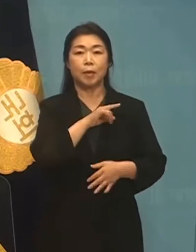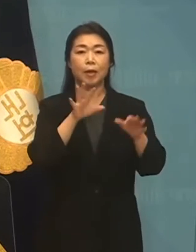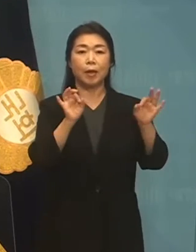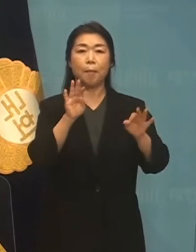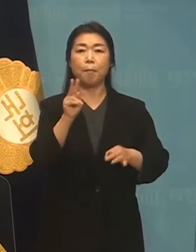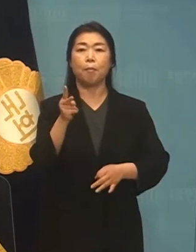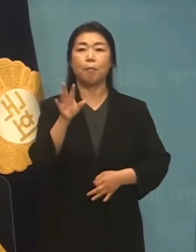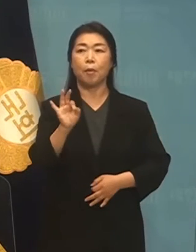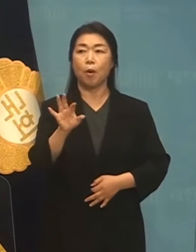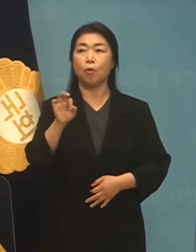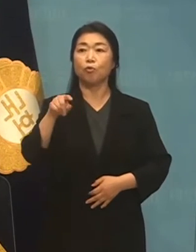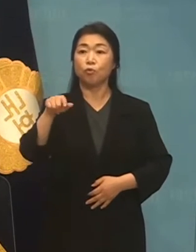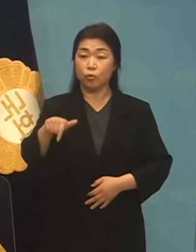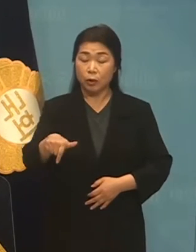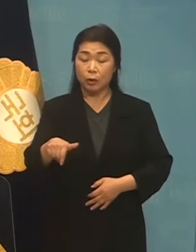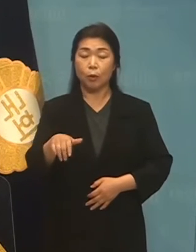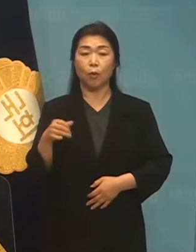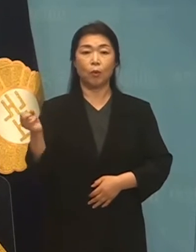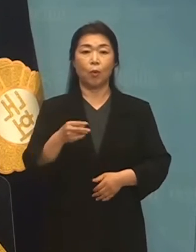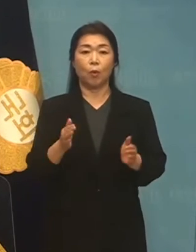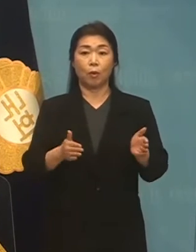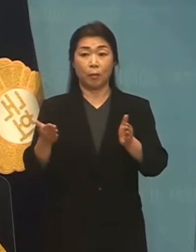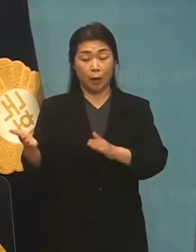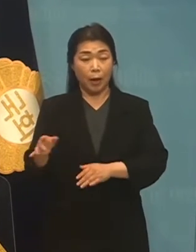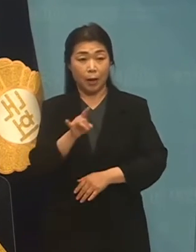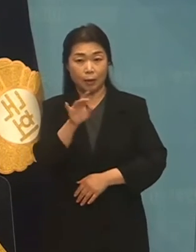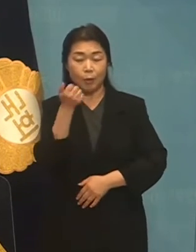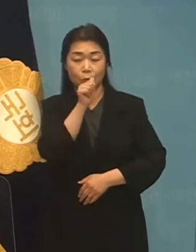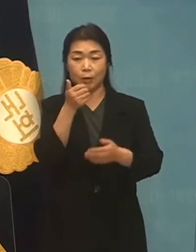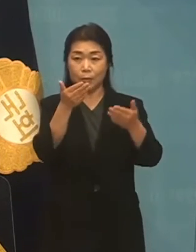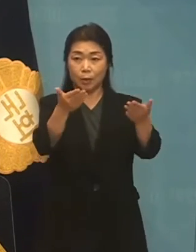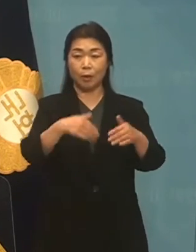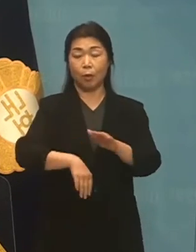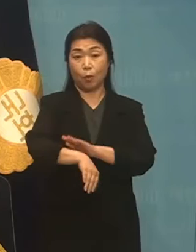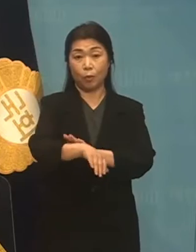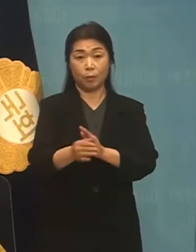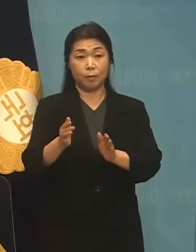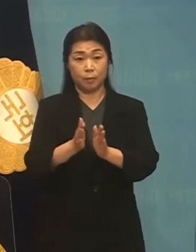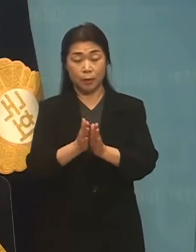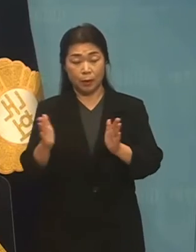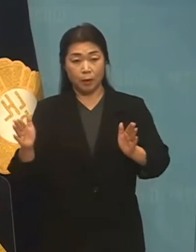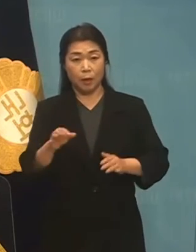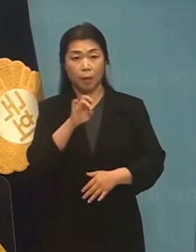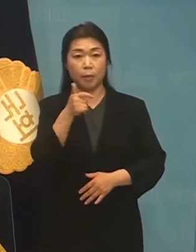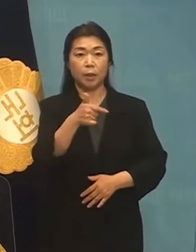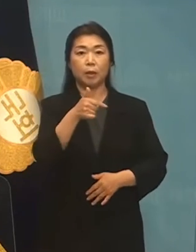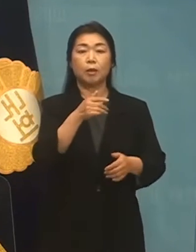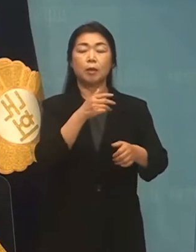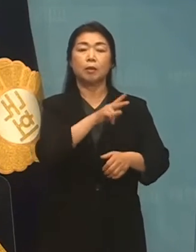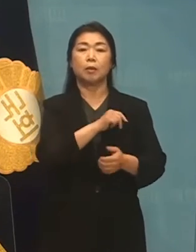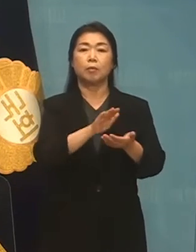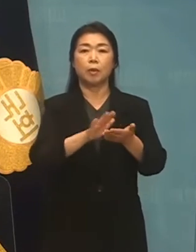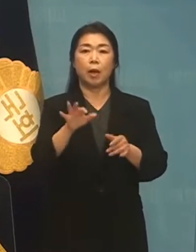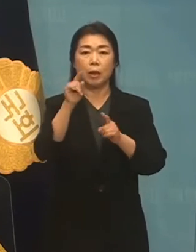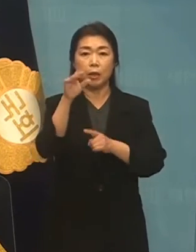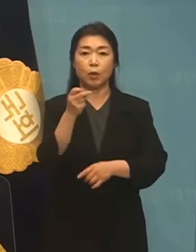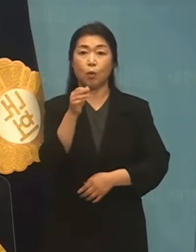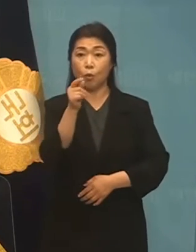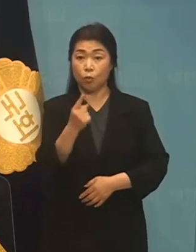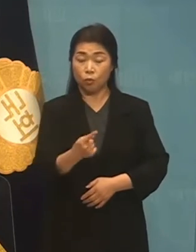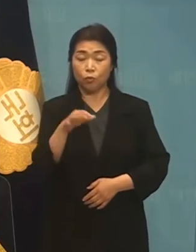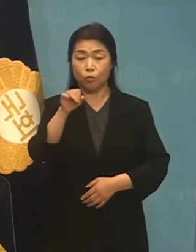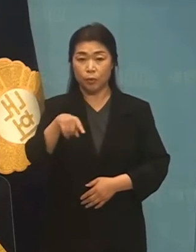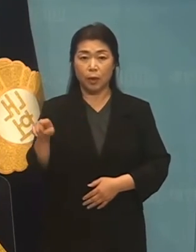김병욱 의원이고요. 제가 한분한분 소개해 드리겠습니다. 제가 오른쪽에 민영배 의원님 오셨습니다. 이영호 의원님